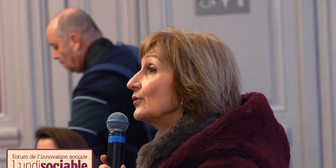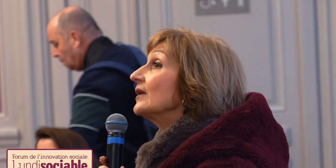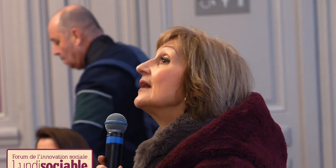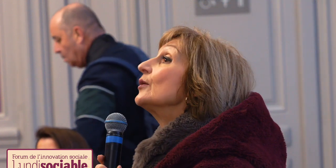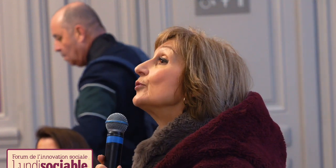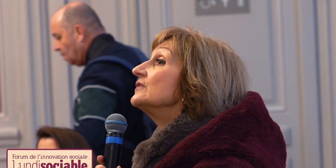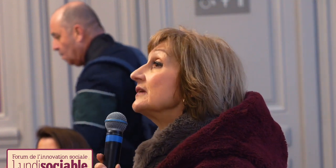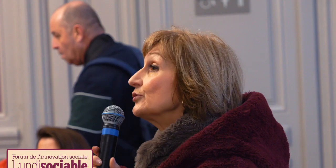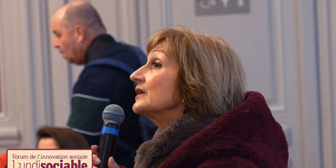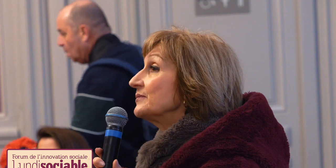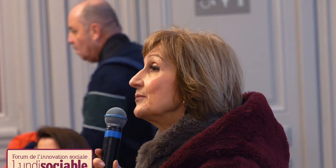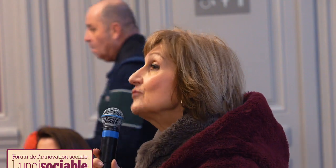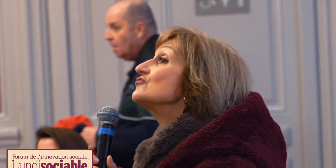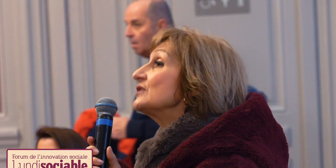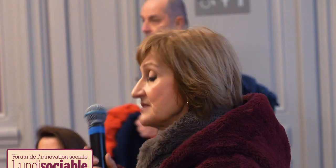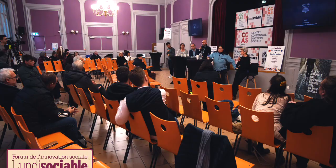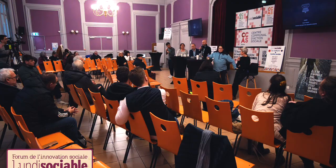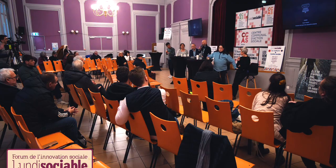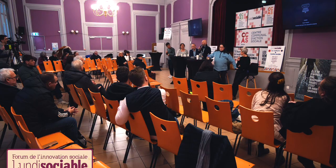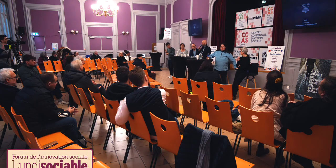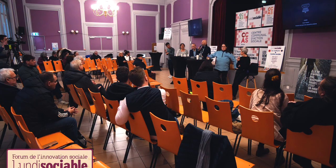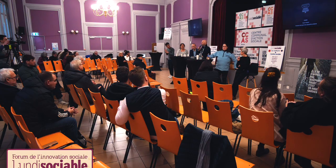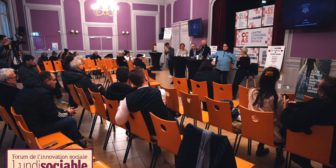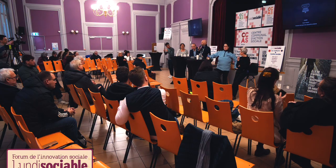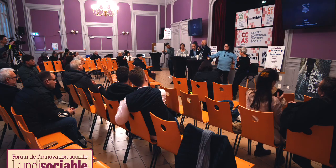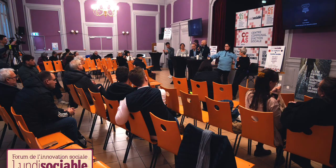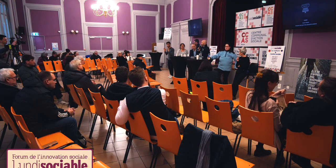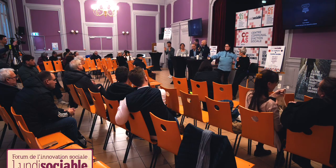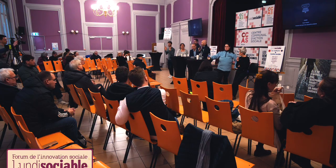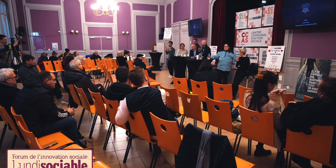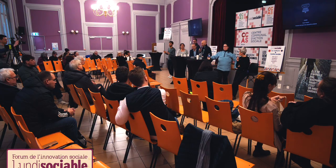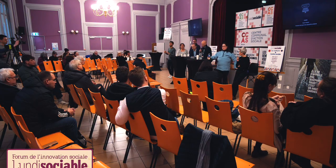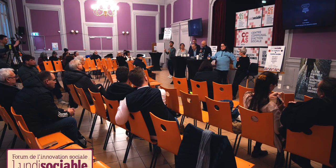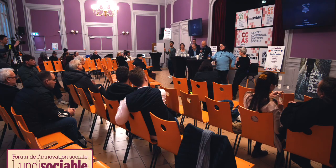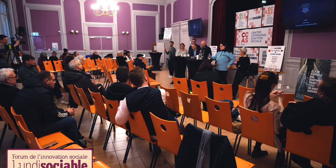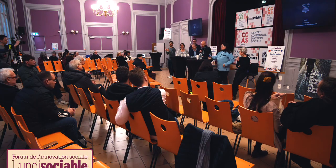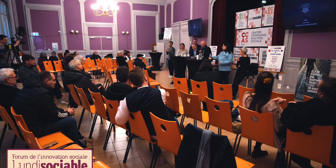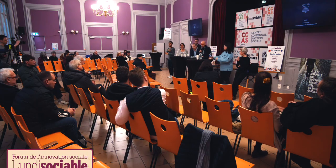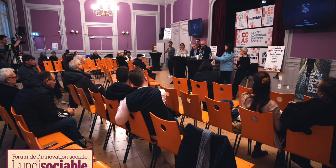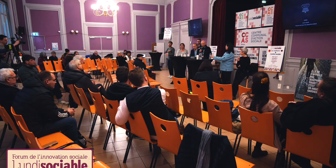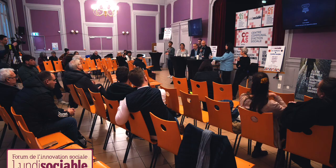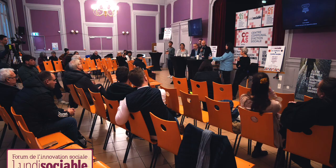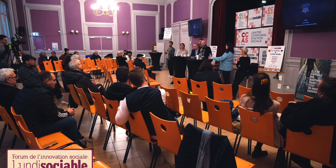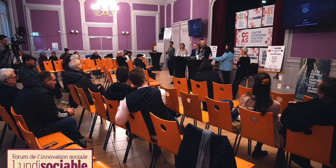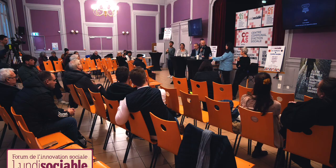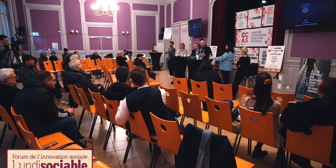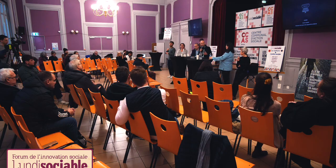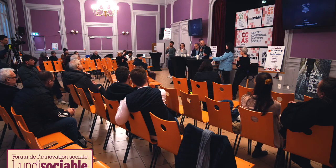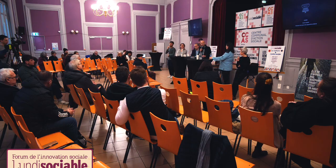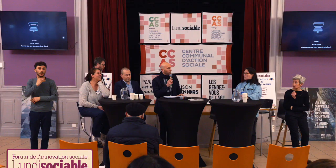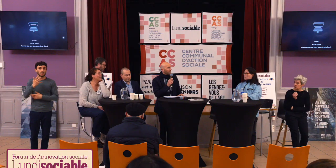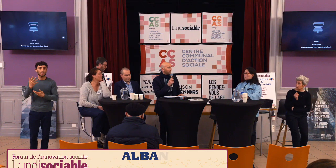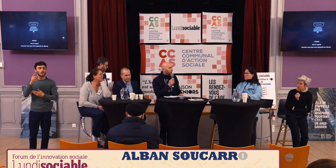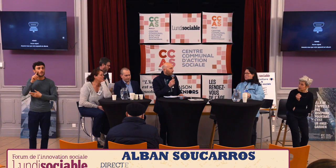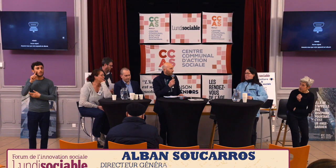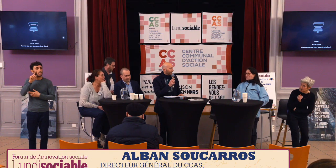peut-être évoquer un petit mot oui juste quelques mots je vais essayer d'être le plus bref possible avec les premiers mots parce que